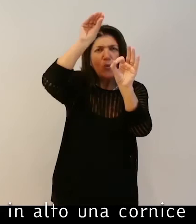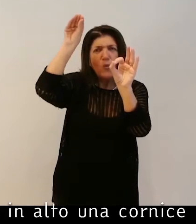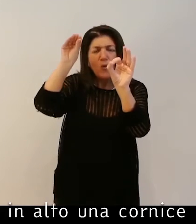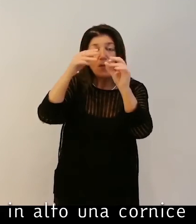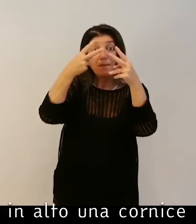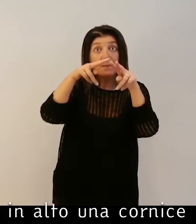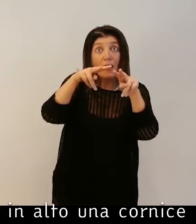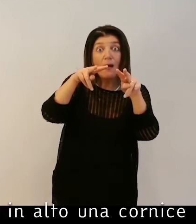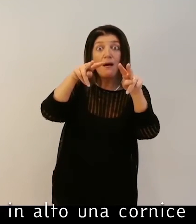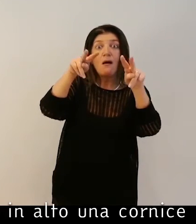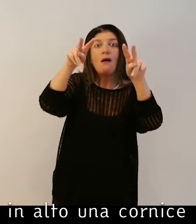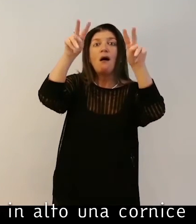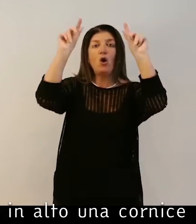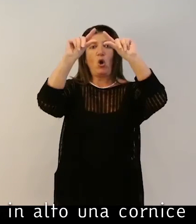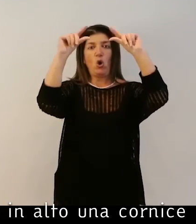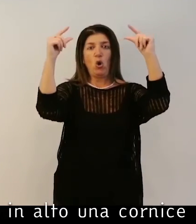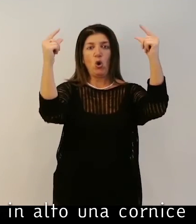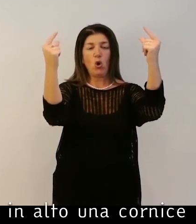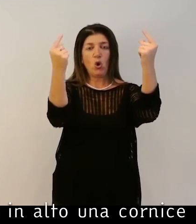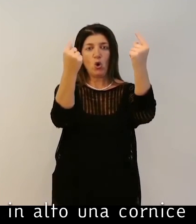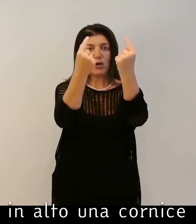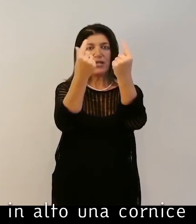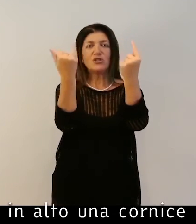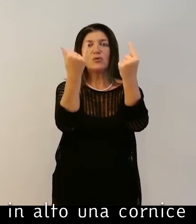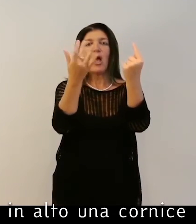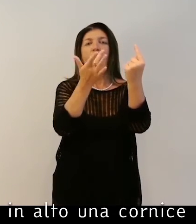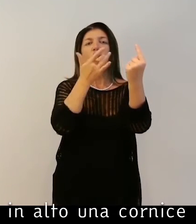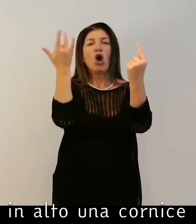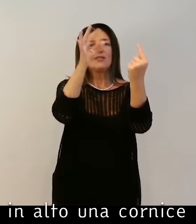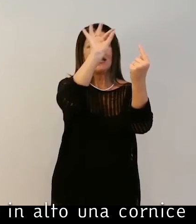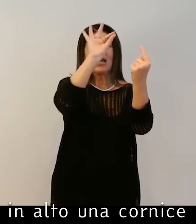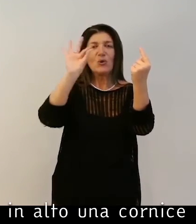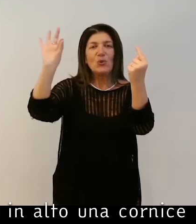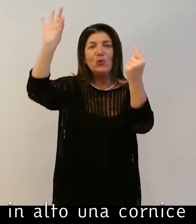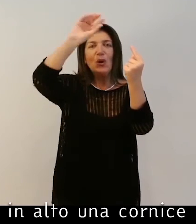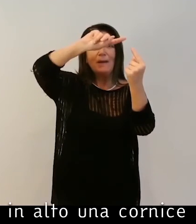Più in alto una cornice con rosette ed arcatelle.